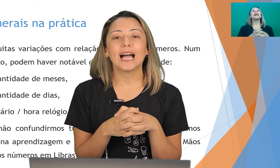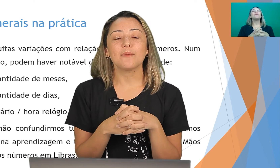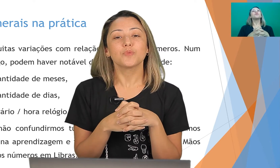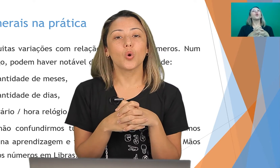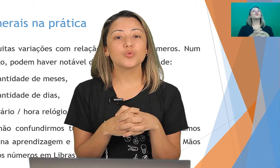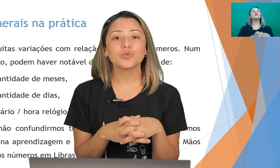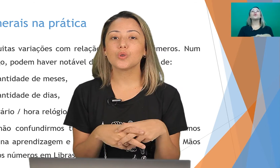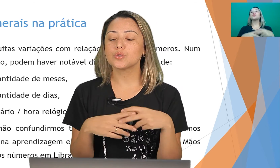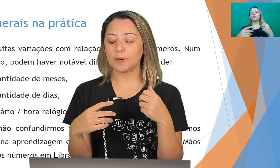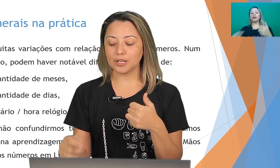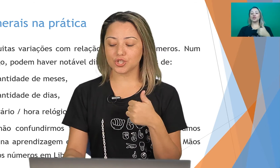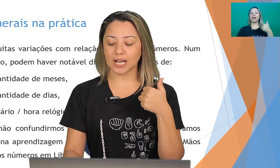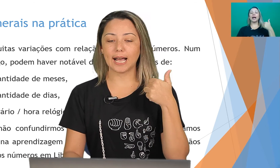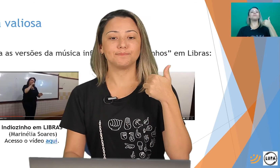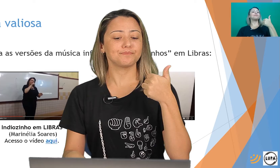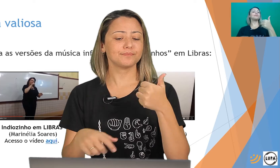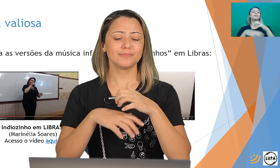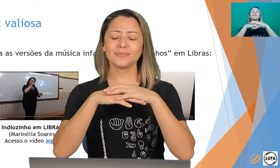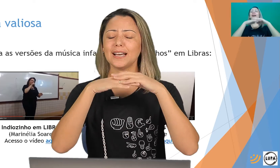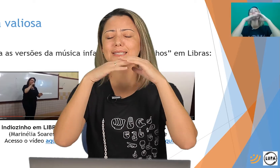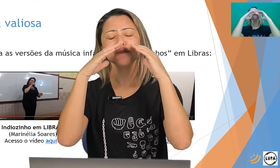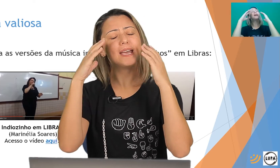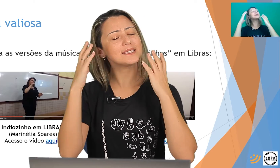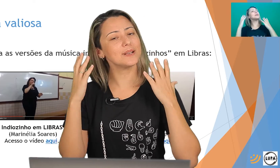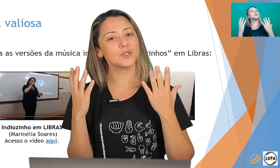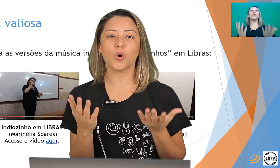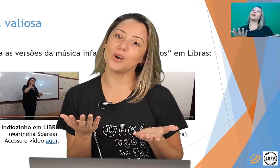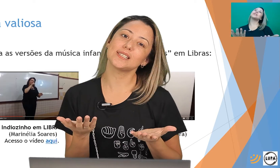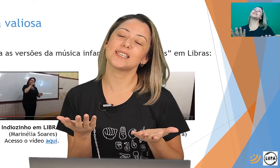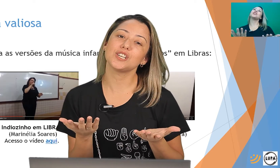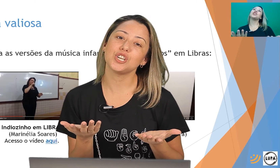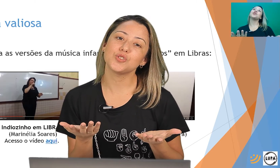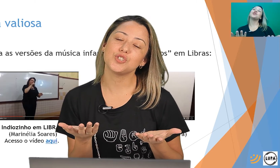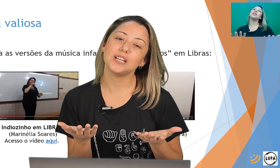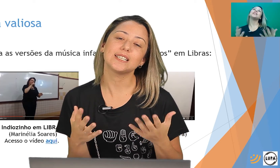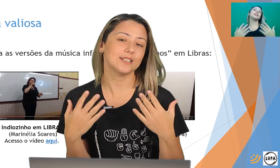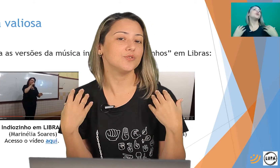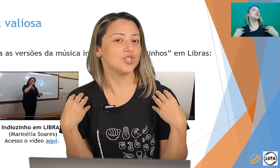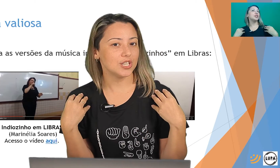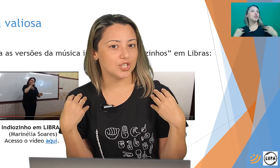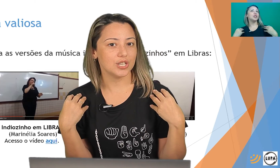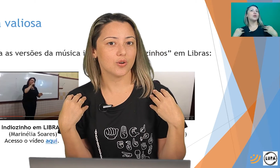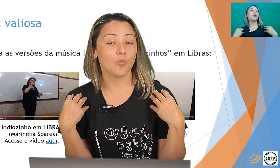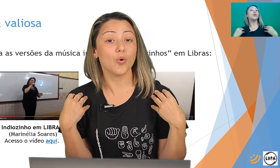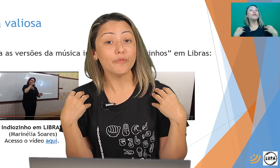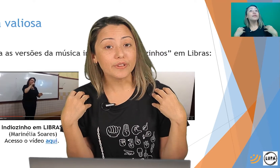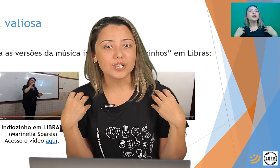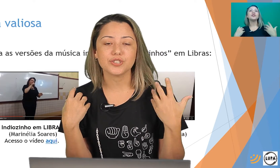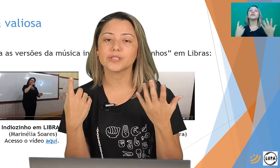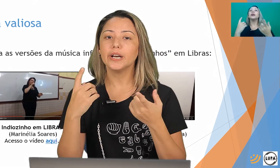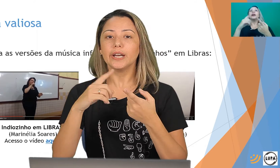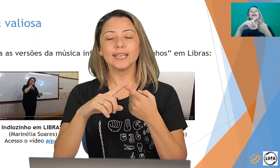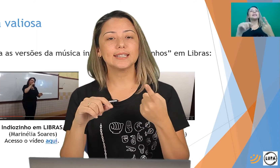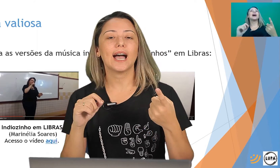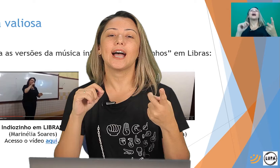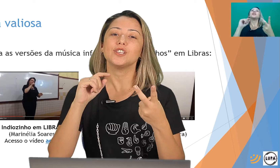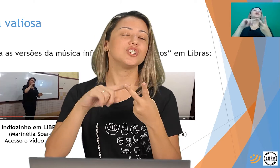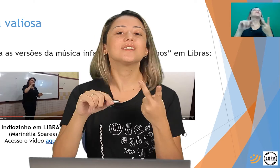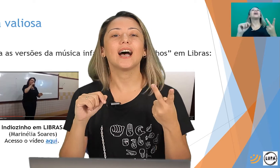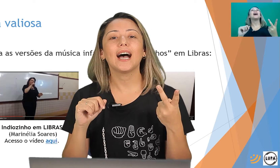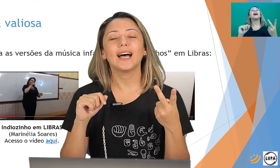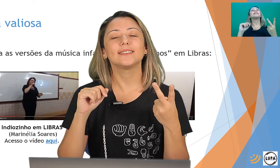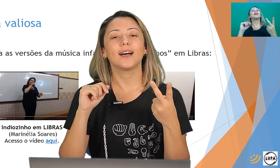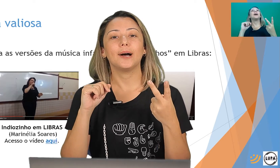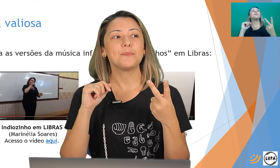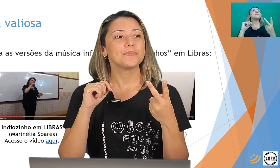se comunicar com os surdos para indicar as mesmas coisas que a gente utiliza no dia a dia como ouvintes.